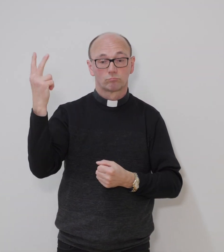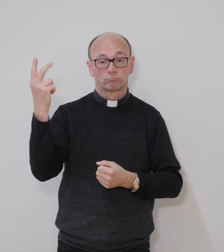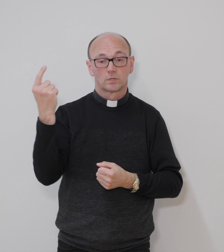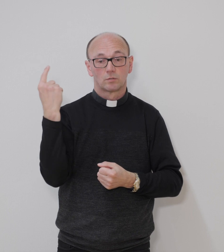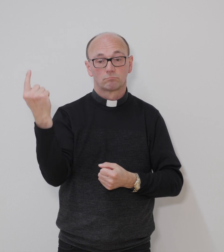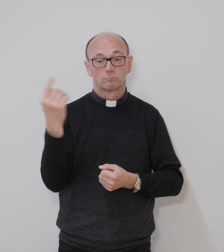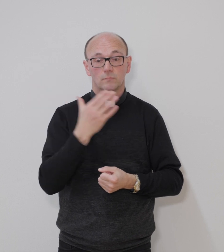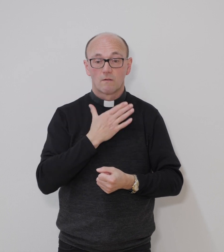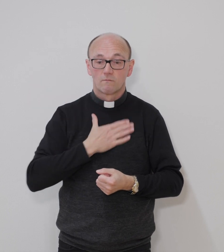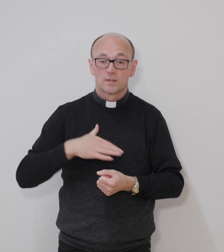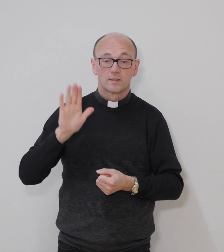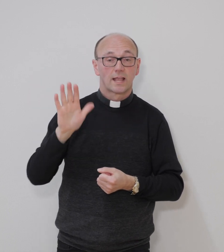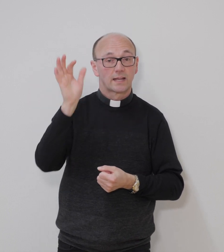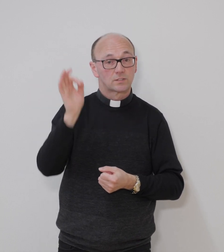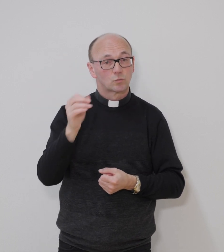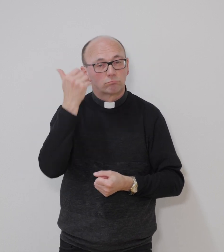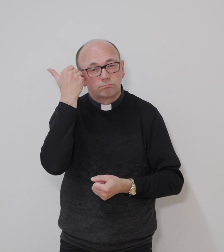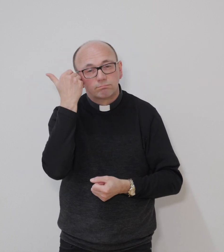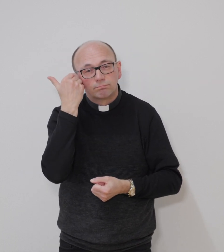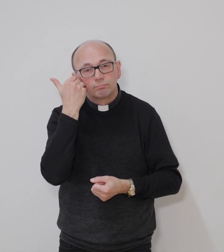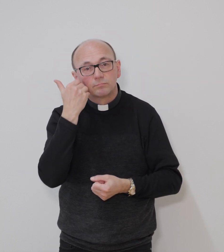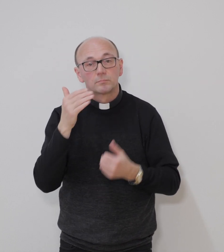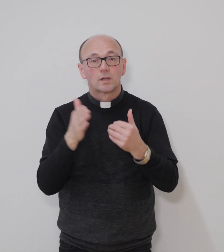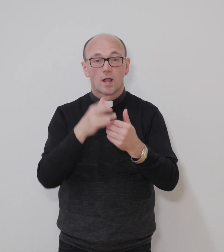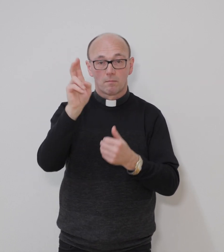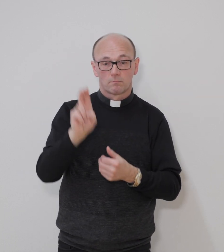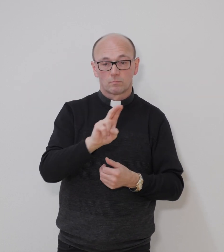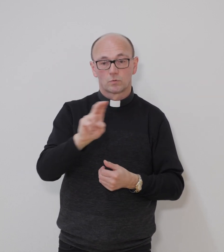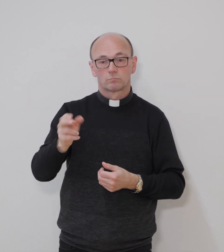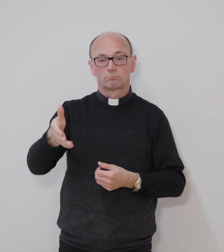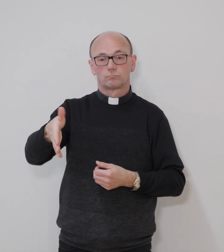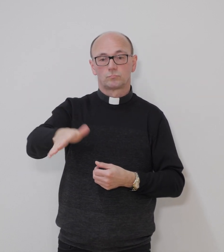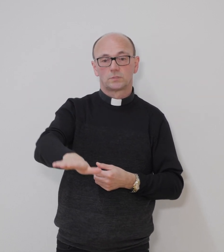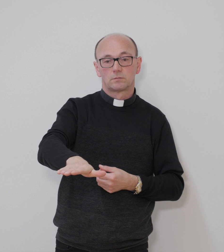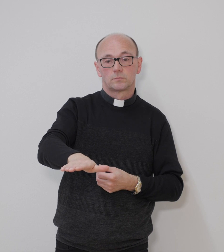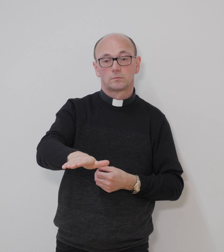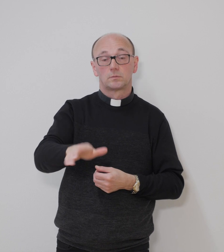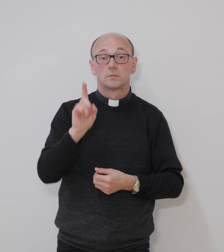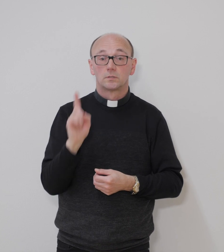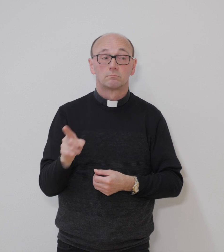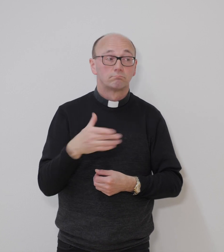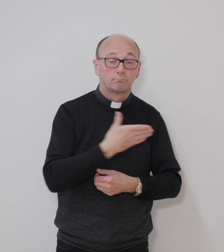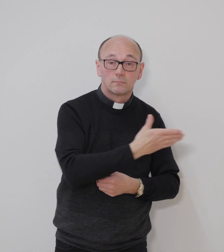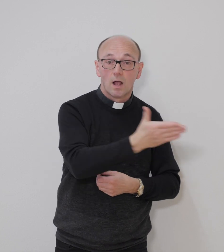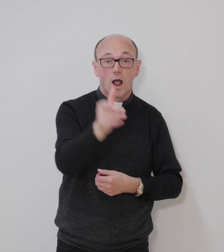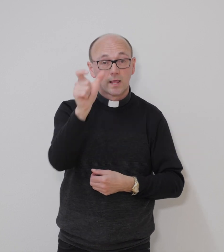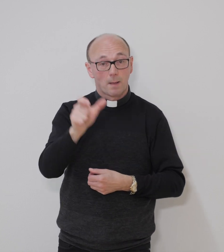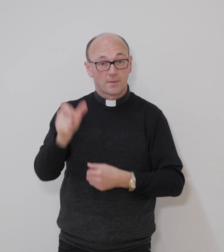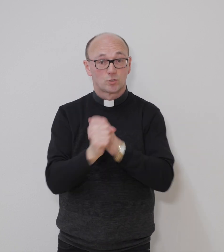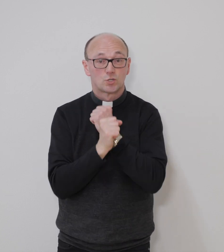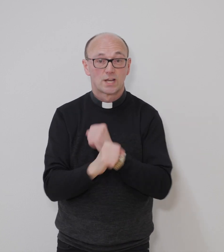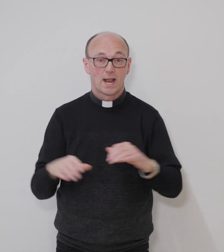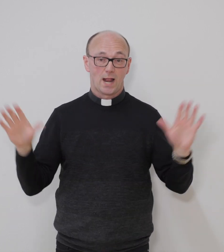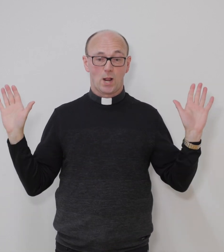Allmächtiger Gott, deinem Willen gehorsam, hat dein geliebter Sohn den Tod am Kreuz auf sich genommen, um alle Menschen zu